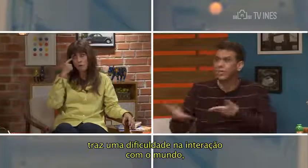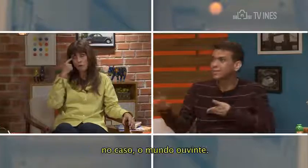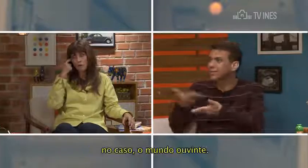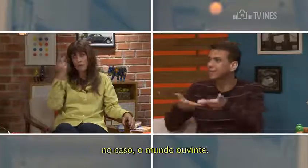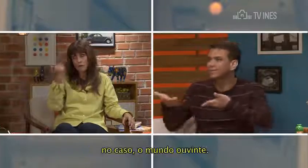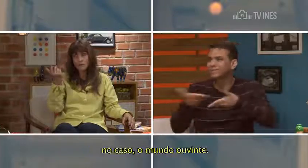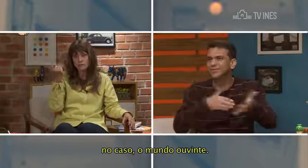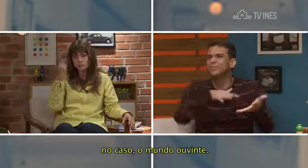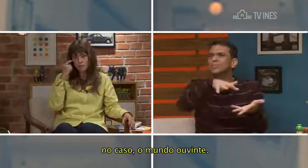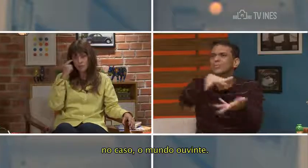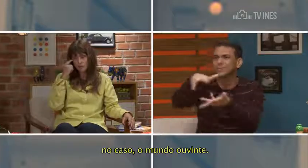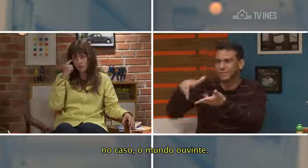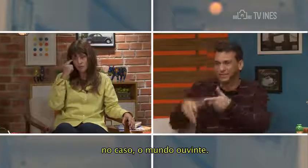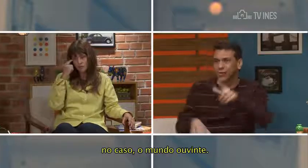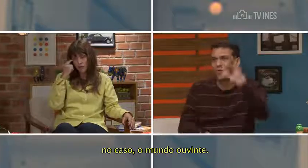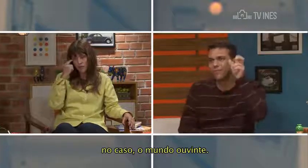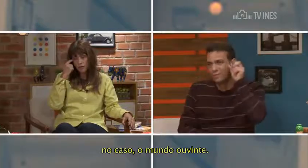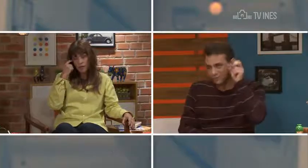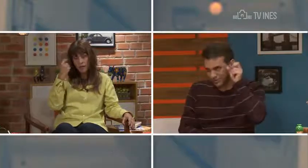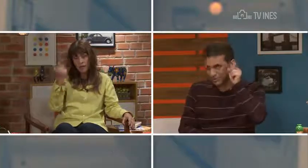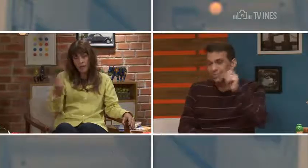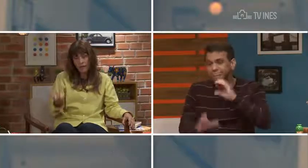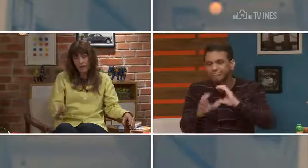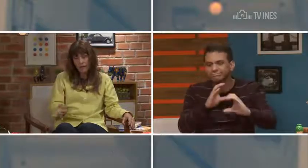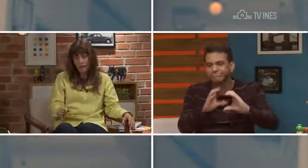com o mundo, no caso, no mundo ouvinte.